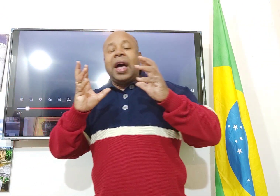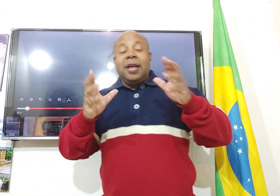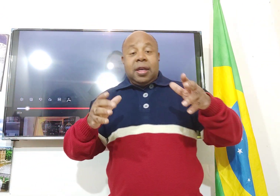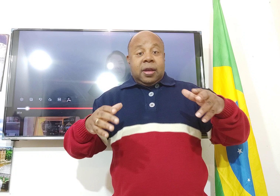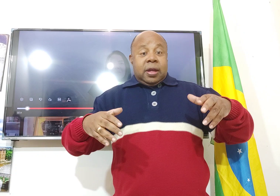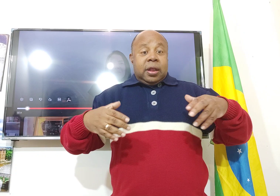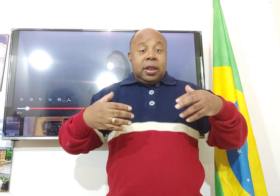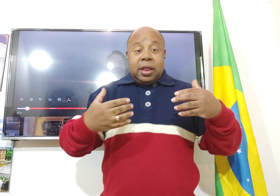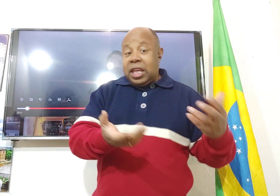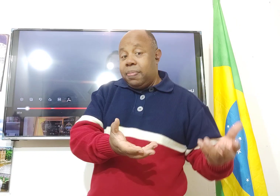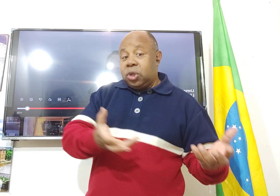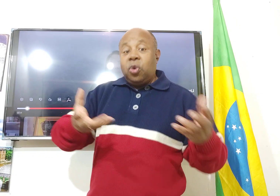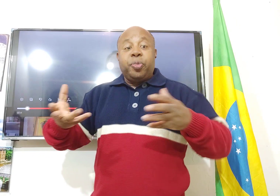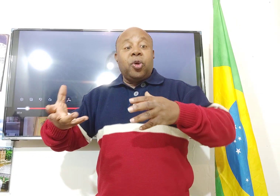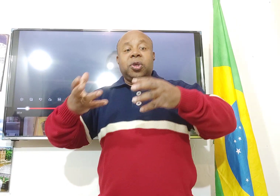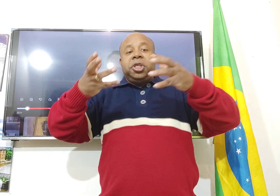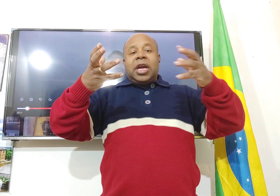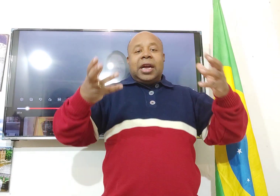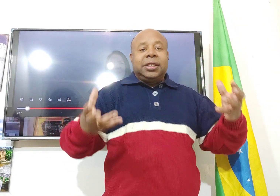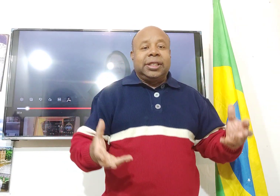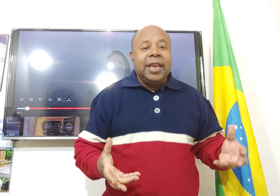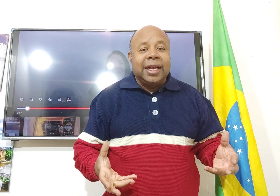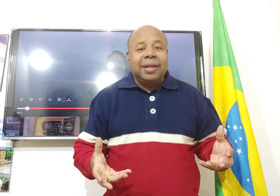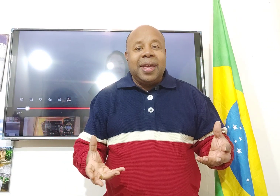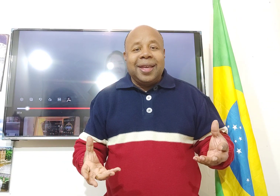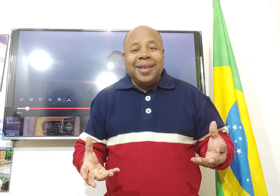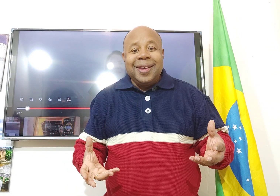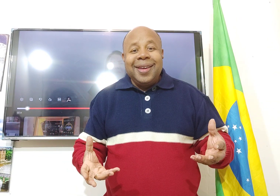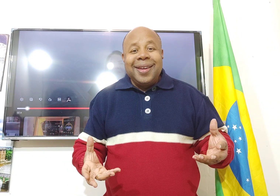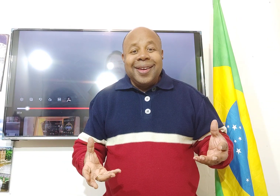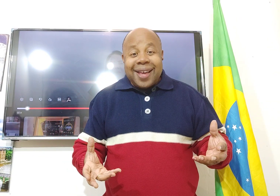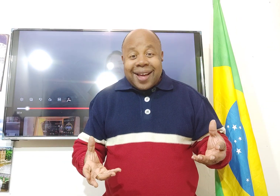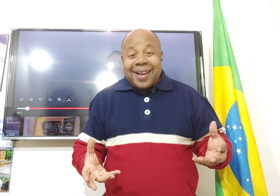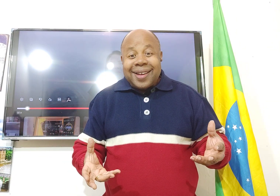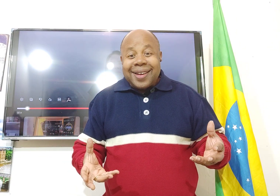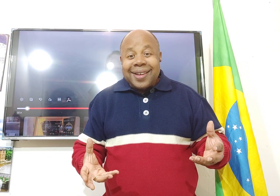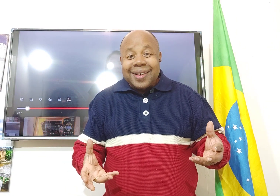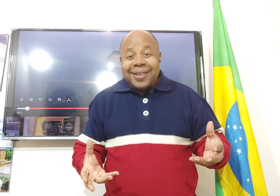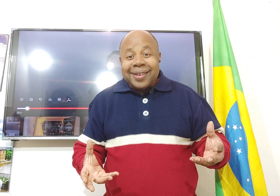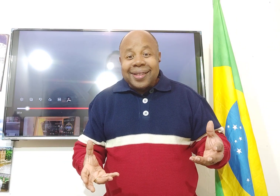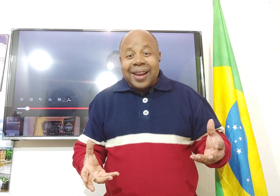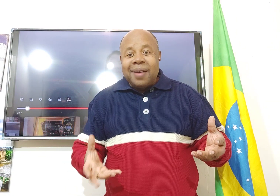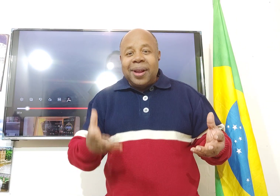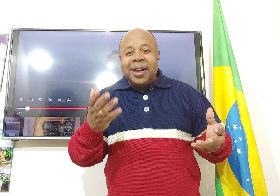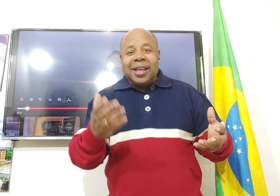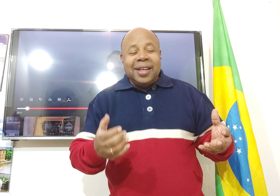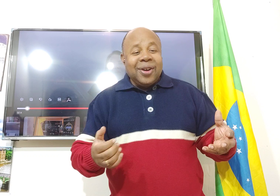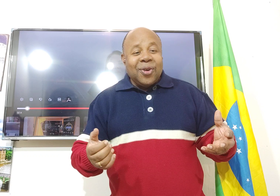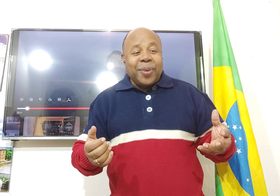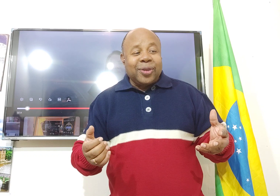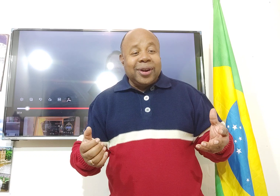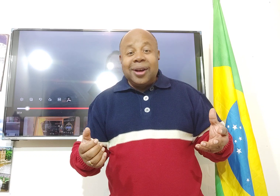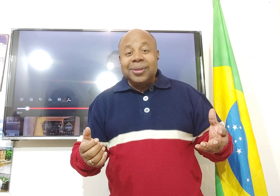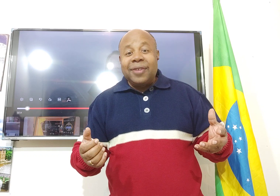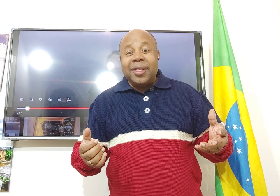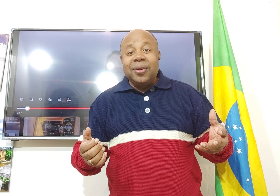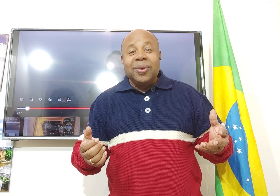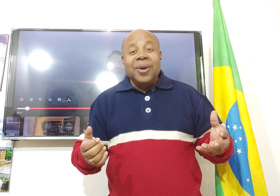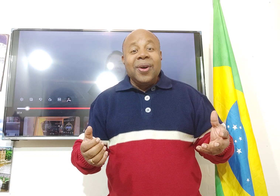misturar Libras com um pouco de arte cênica também, né? Você lembra, Ana? O pastor Nelson, né? Fazendo